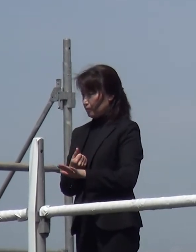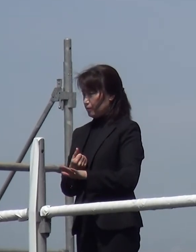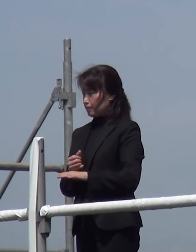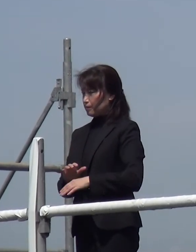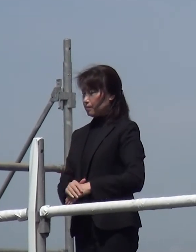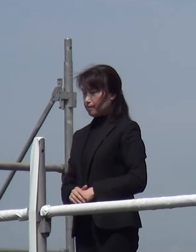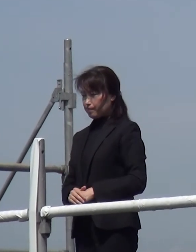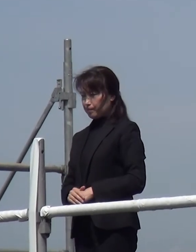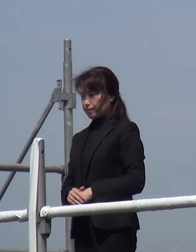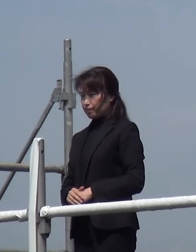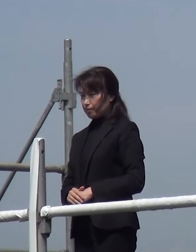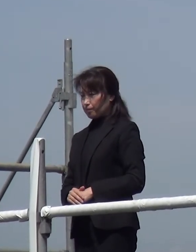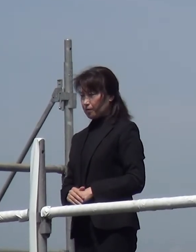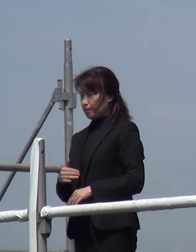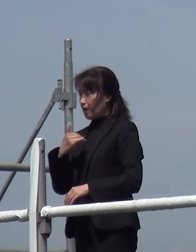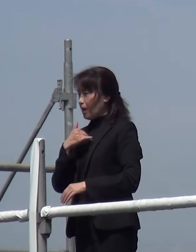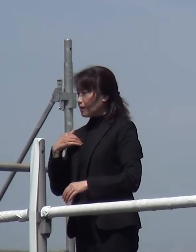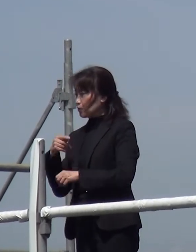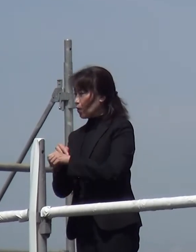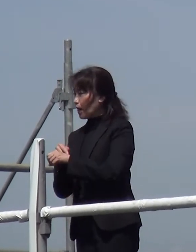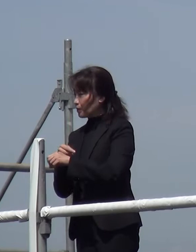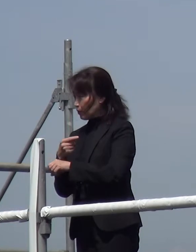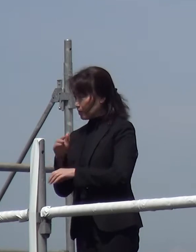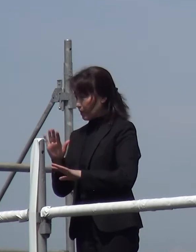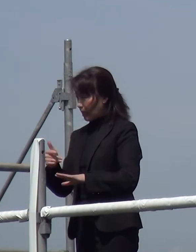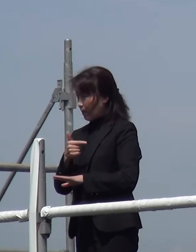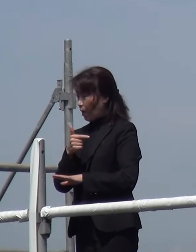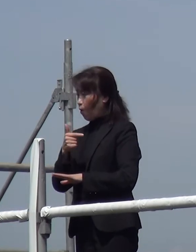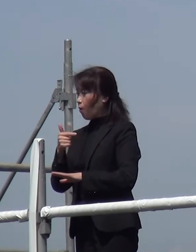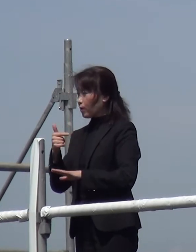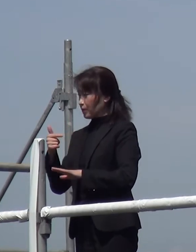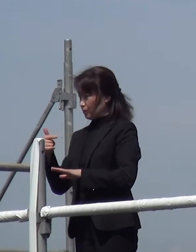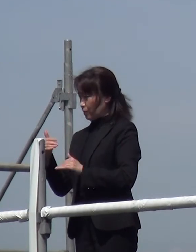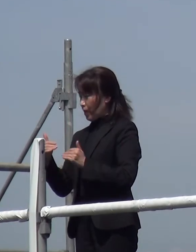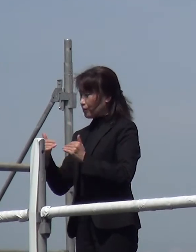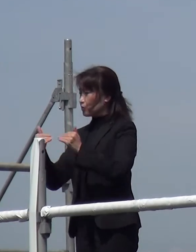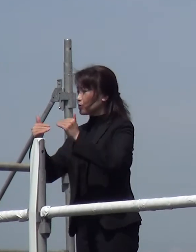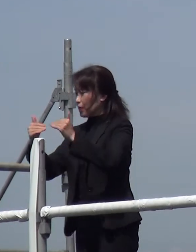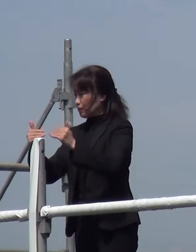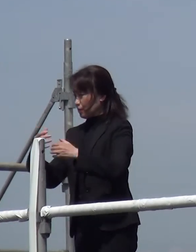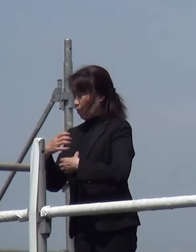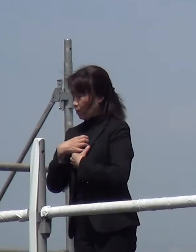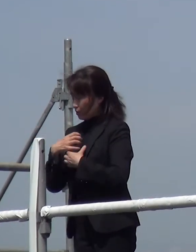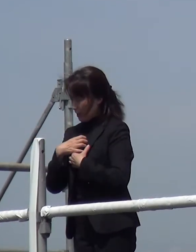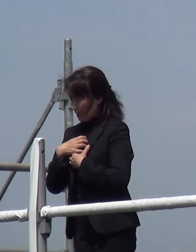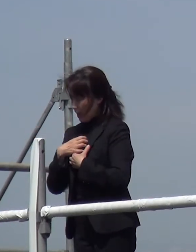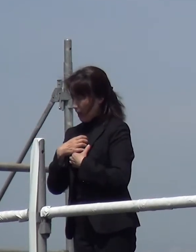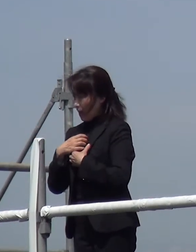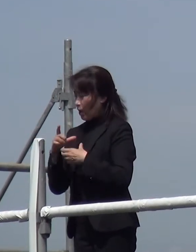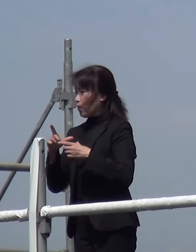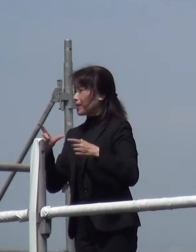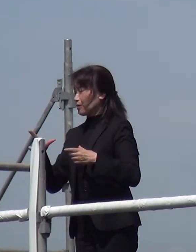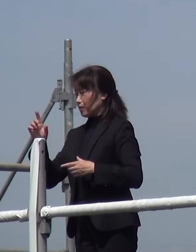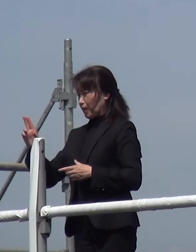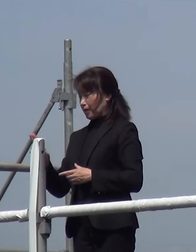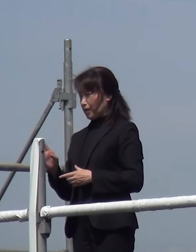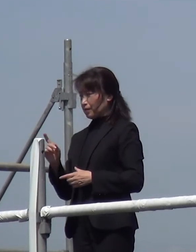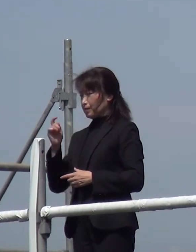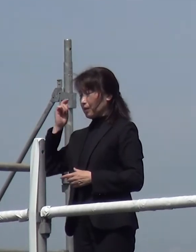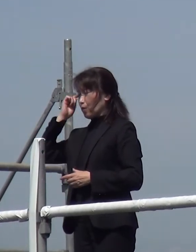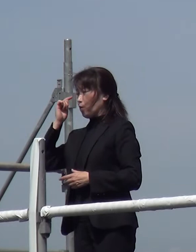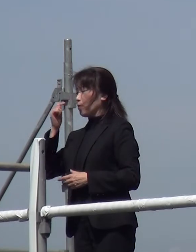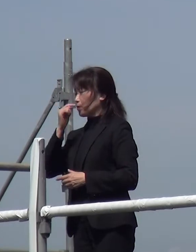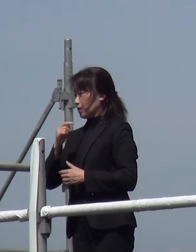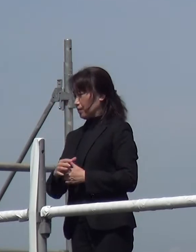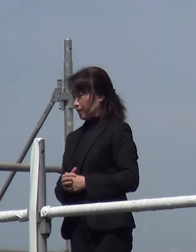ろその可能性が非常に大きくなってきているのではないかという思いを持っ